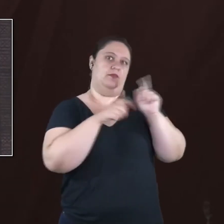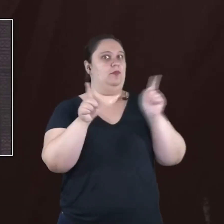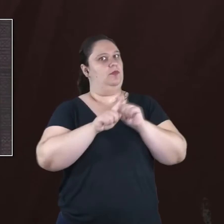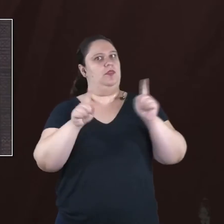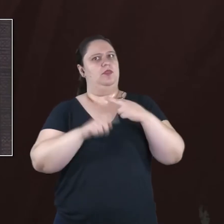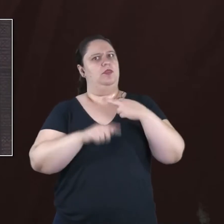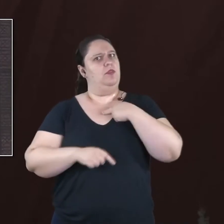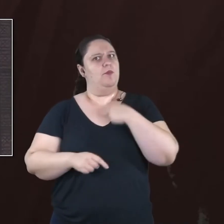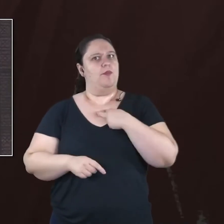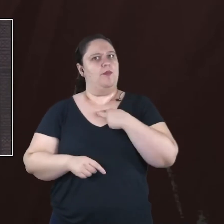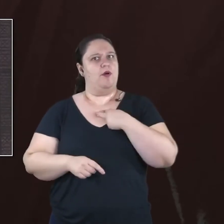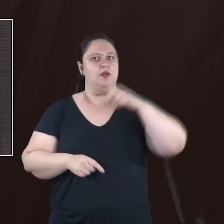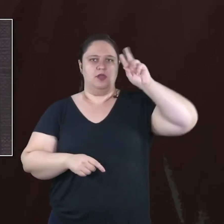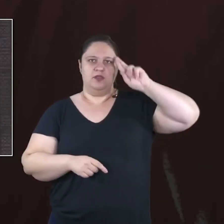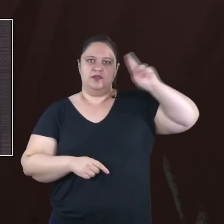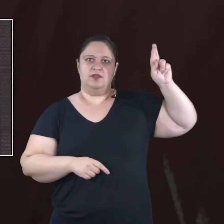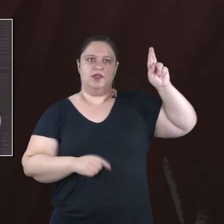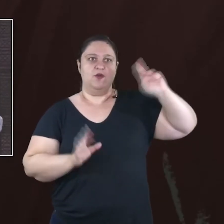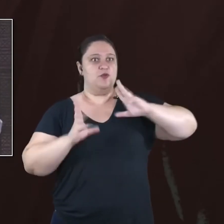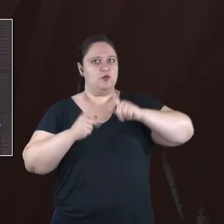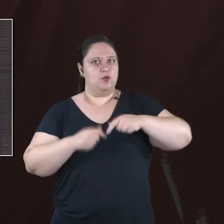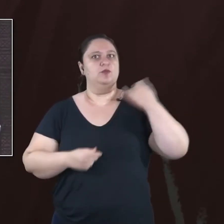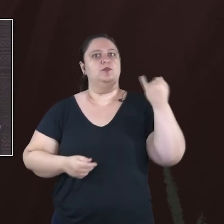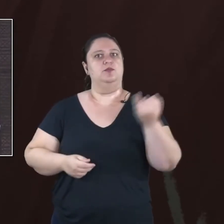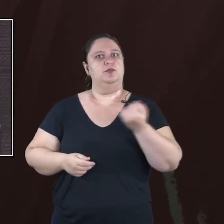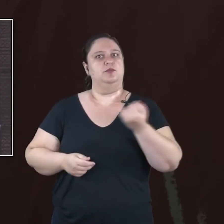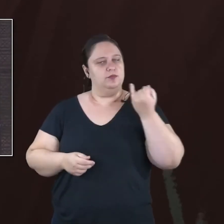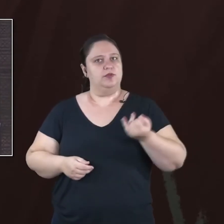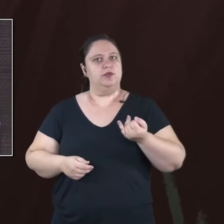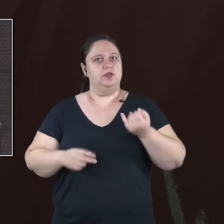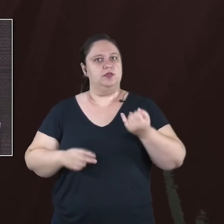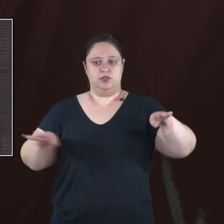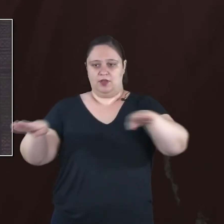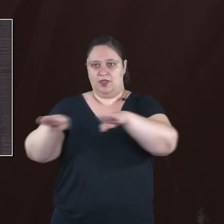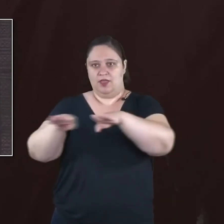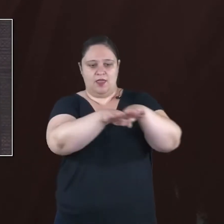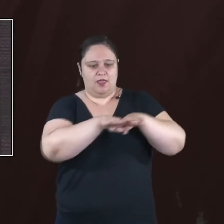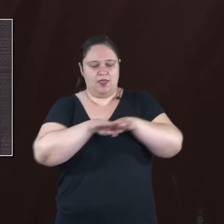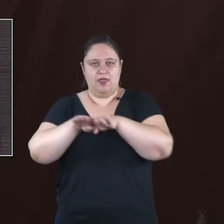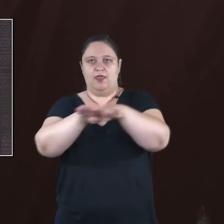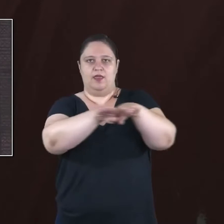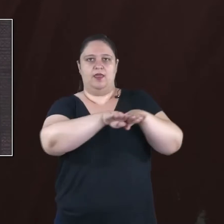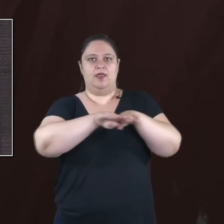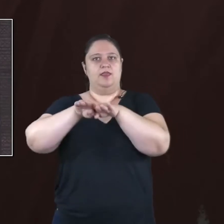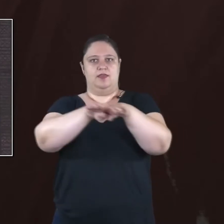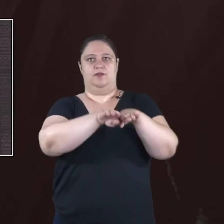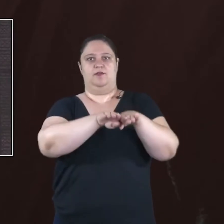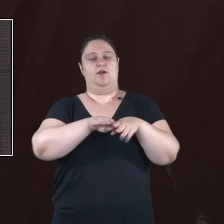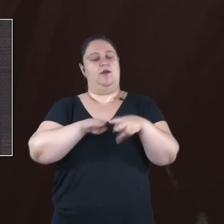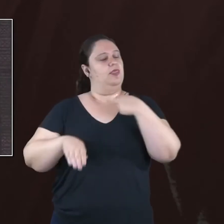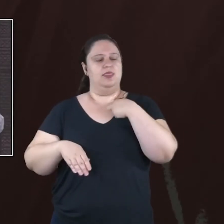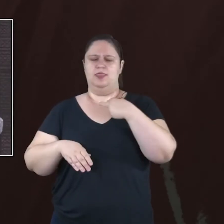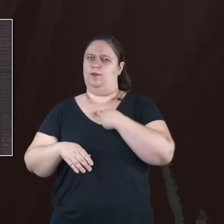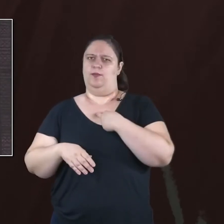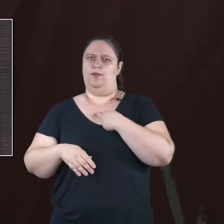tem dinheiro, ele tem melhor lugar na igreja. Queridos irmãos, isso é bajular. Nós não bajulamos.